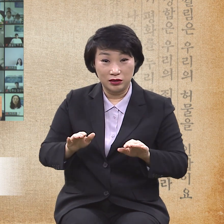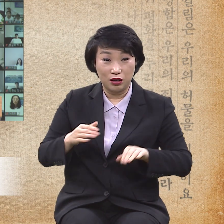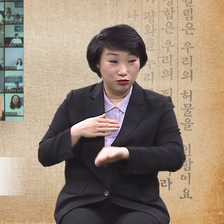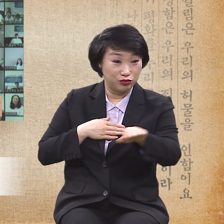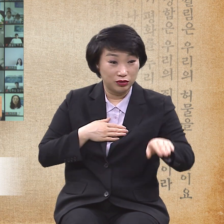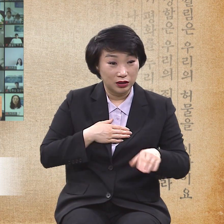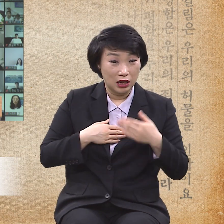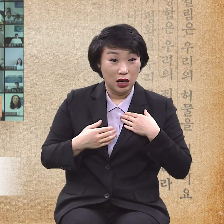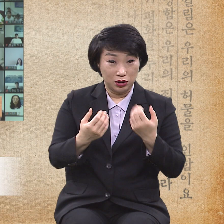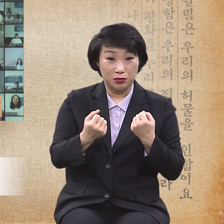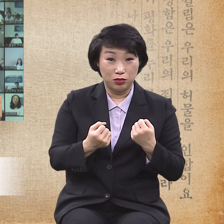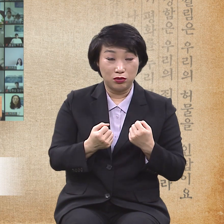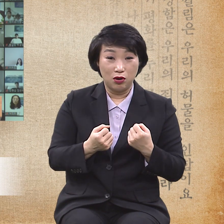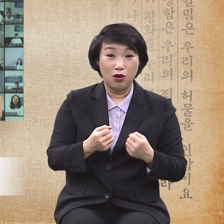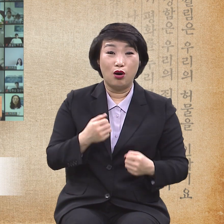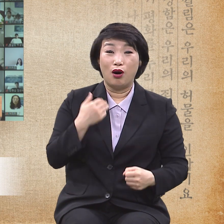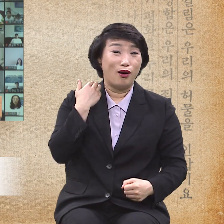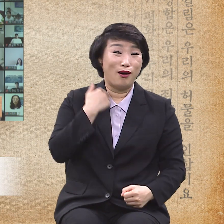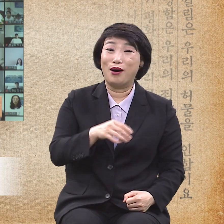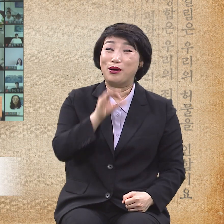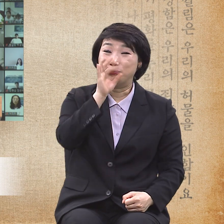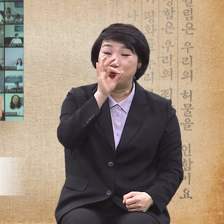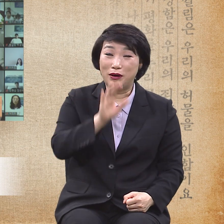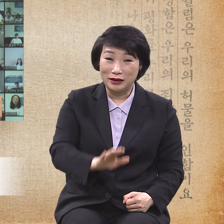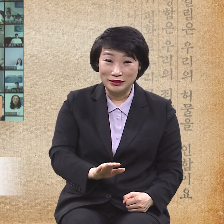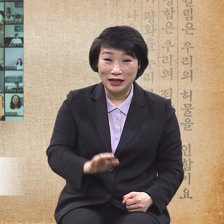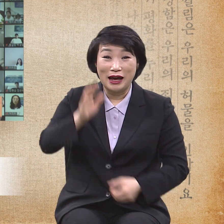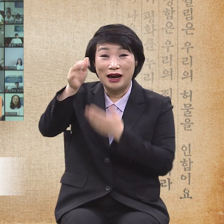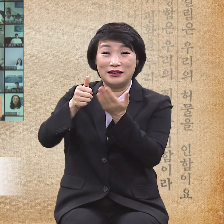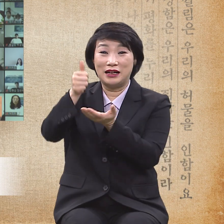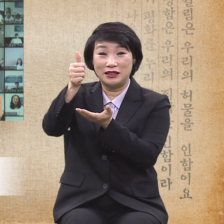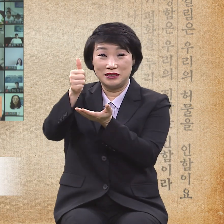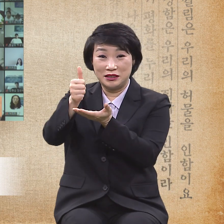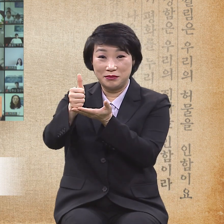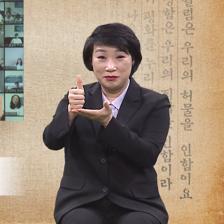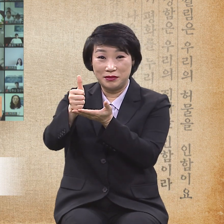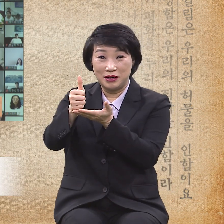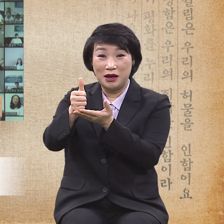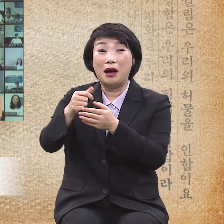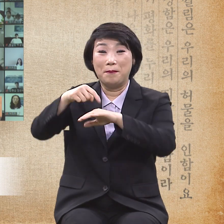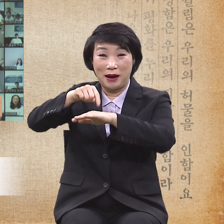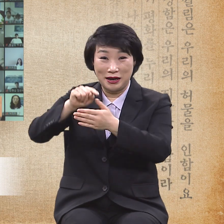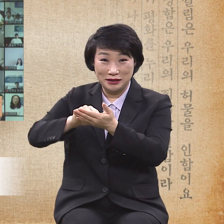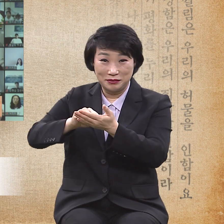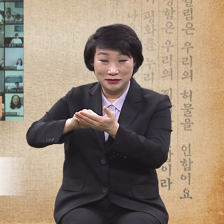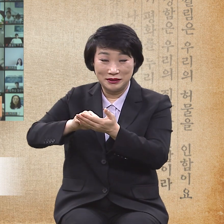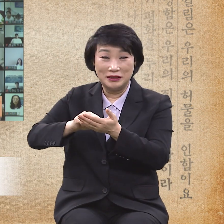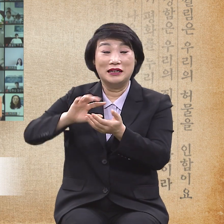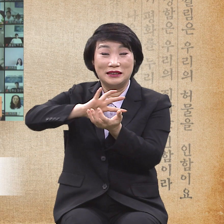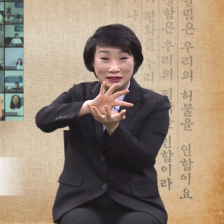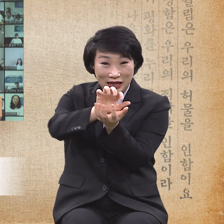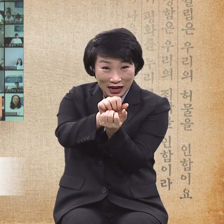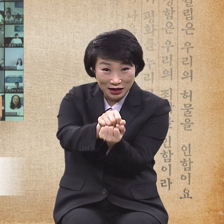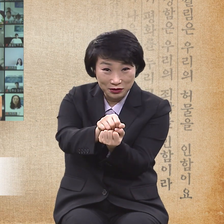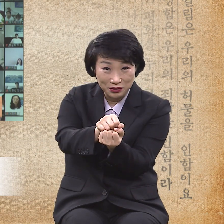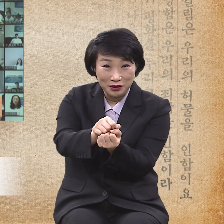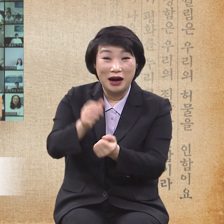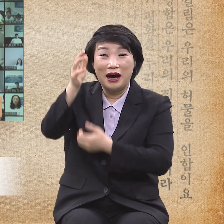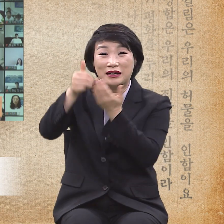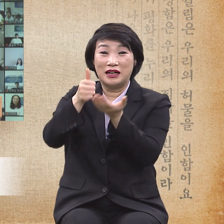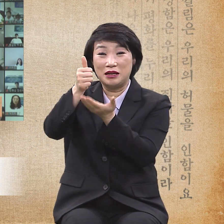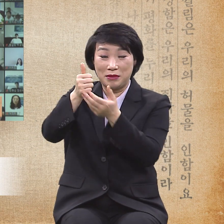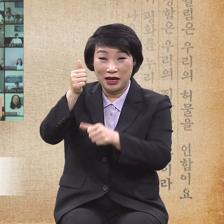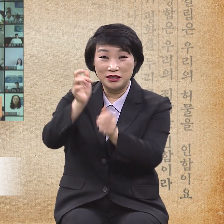우리가 할 수 없는데 드디어 하나님은 하나님의 마음을 다하고